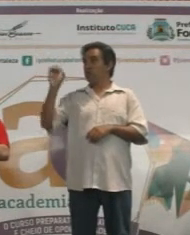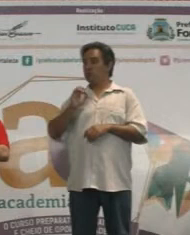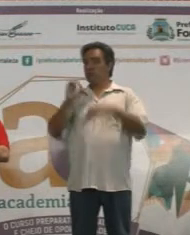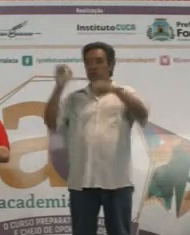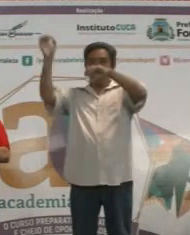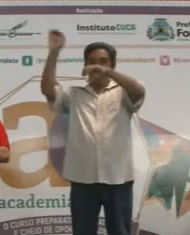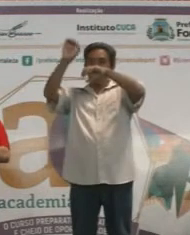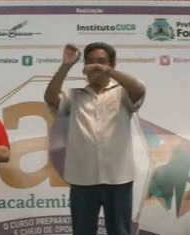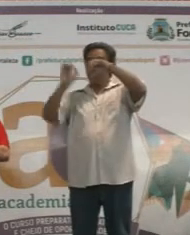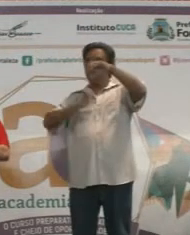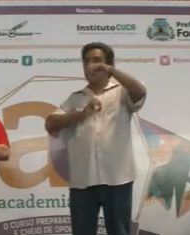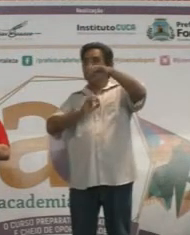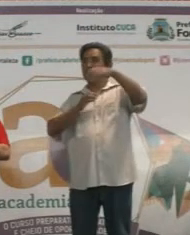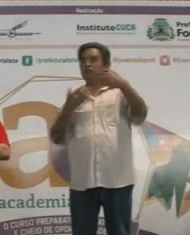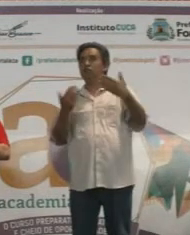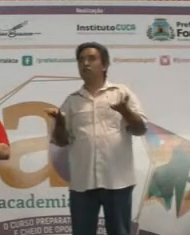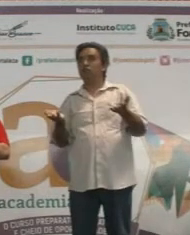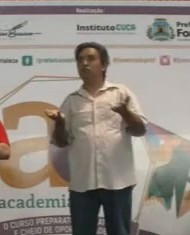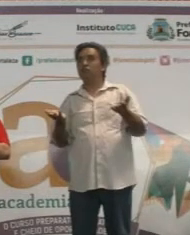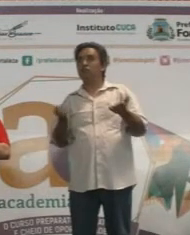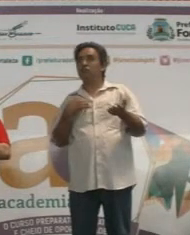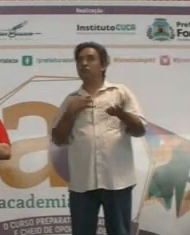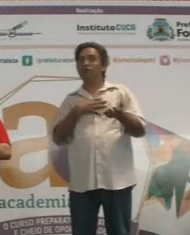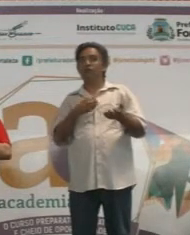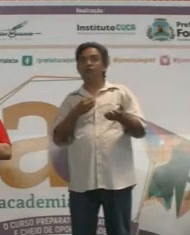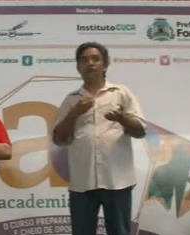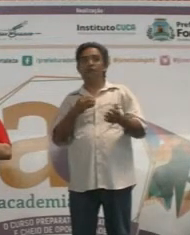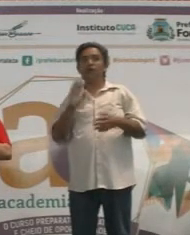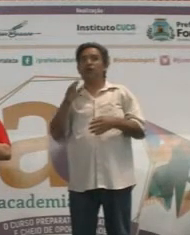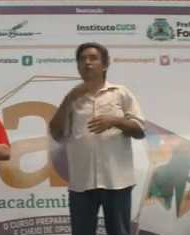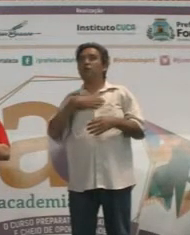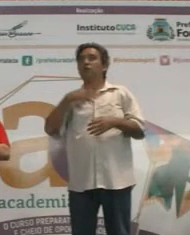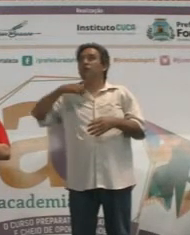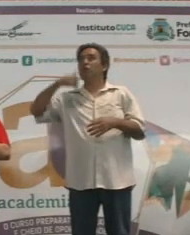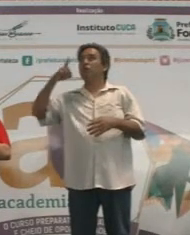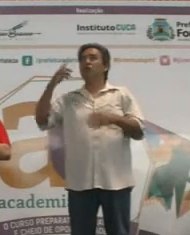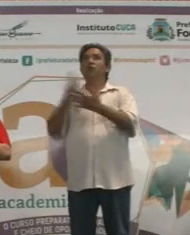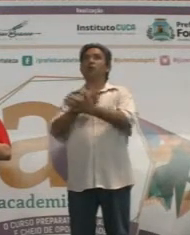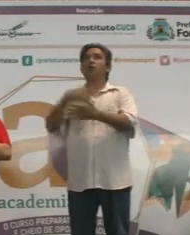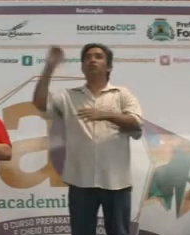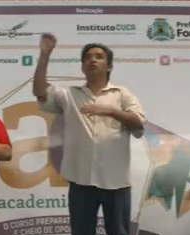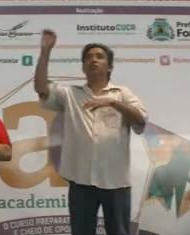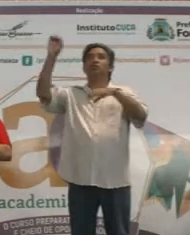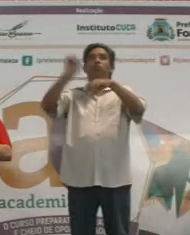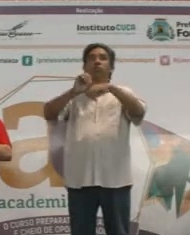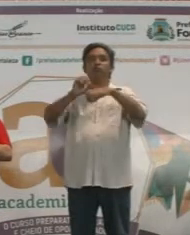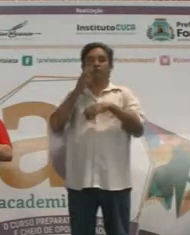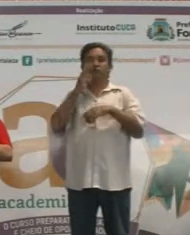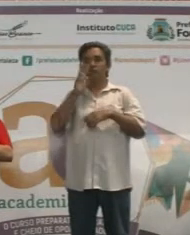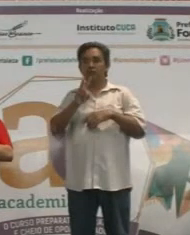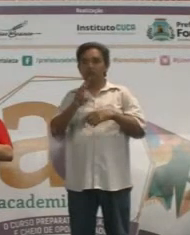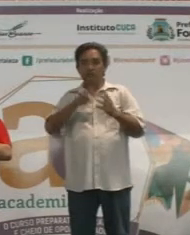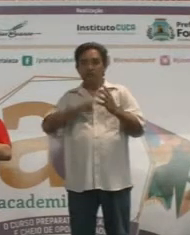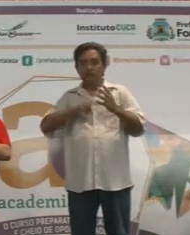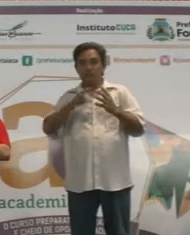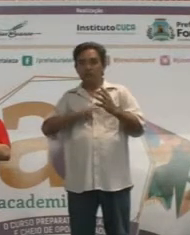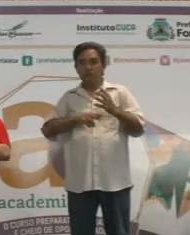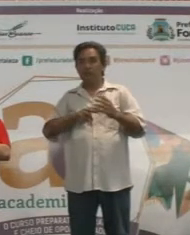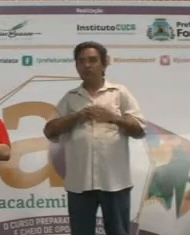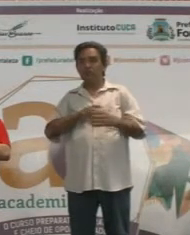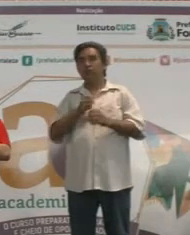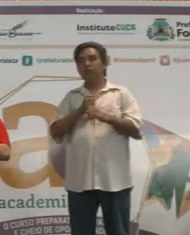de volta à Terra. Aí a minha filha foi lá para ele, mas meu Deus, o problema é que vem as tais. Aí eu tenho que abrir para ver com ele. Está